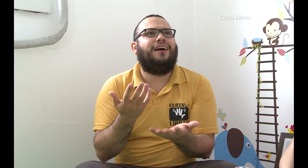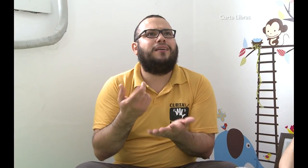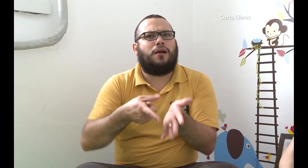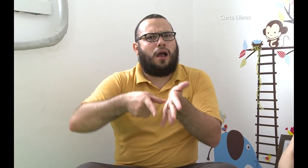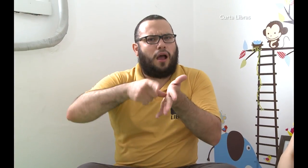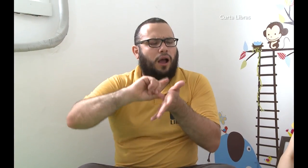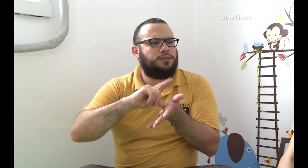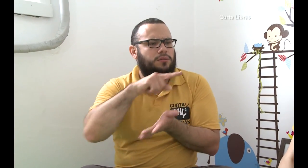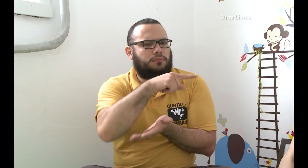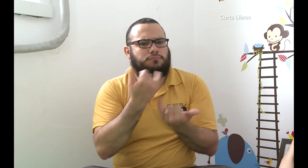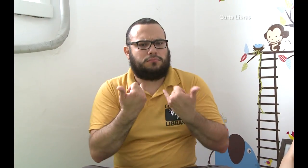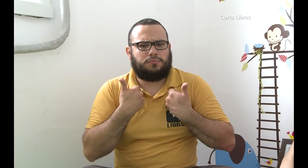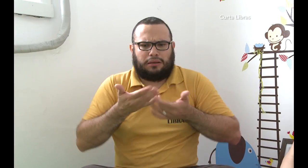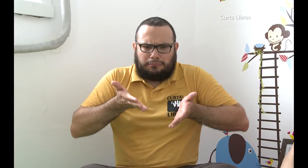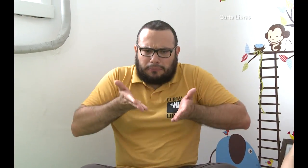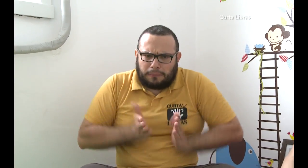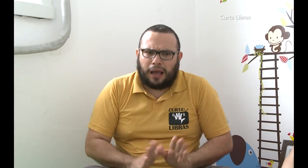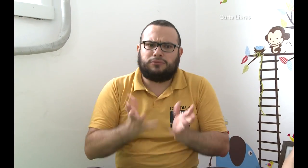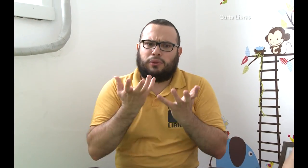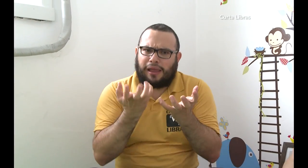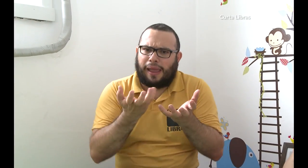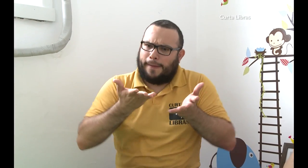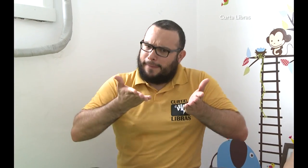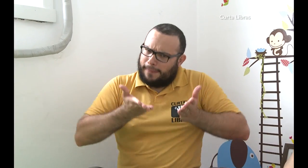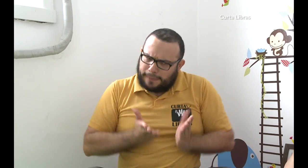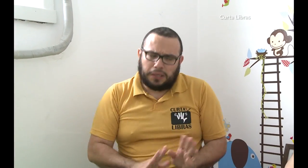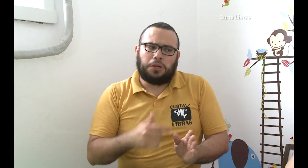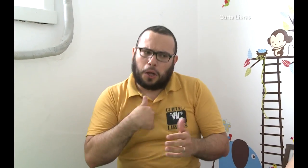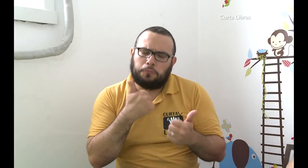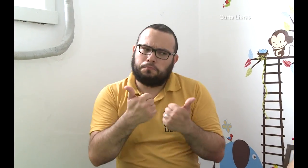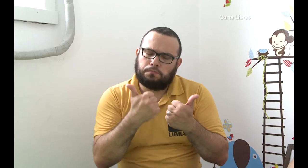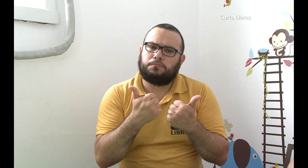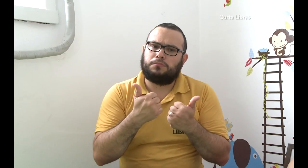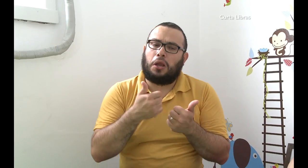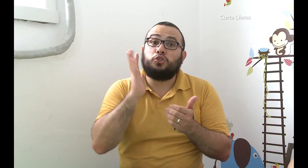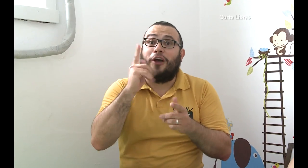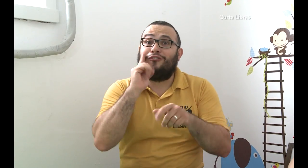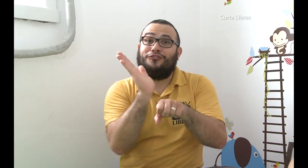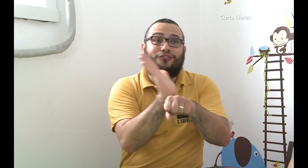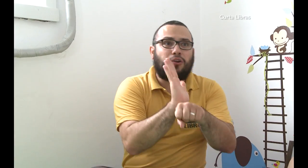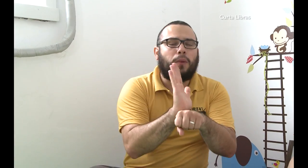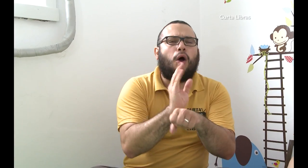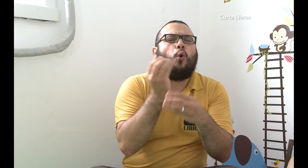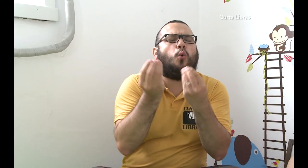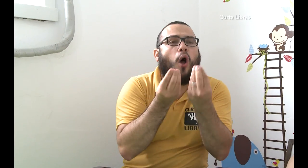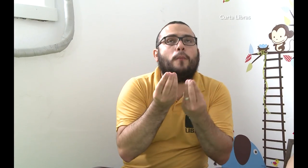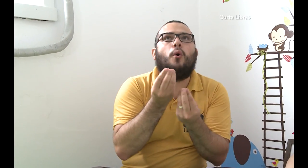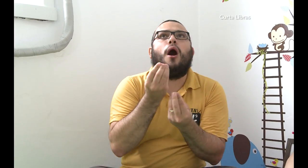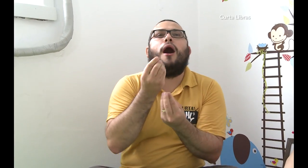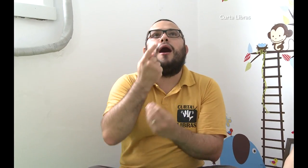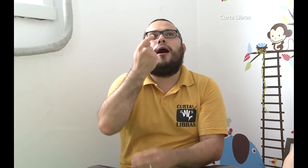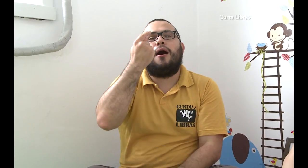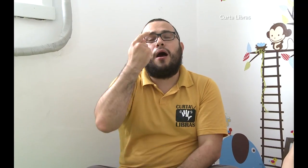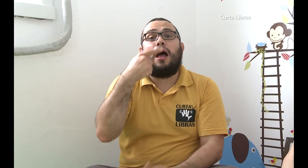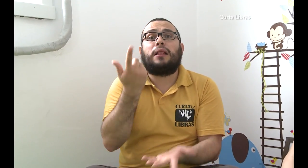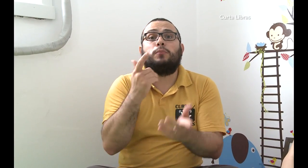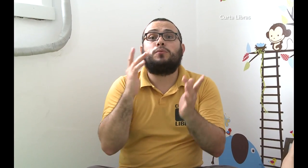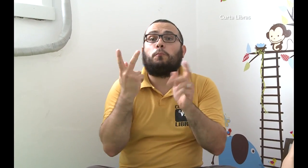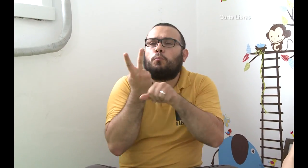A Fran me falou Que gostaria de ter um parto natural Bom Então eu vi o documentário Que mostrava como era